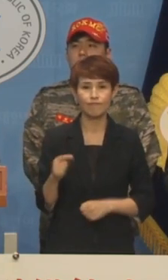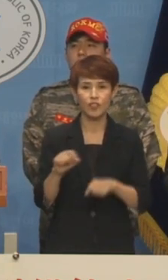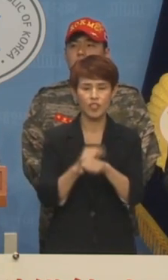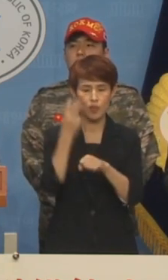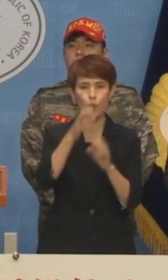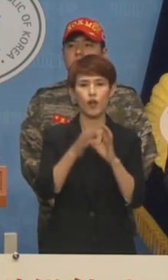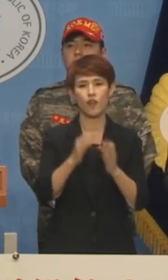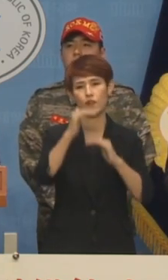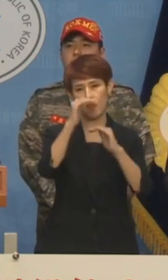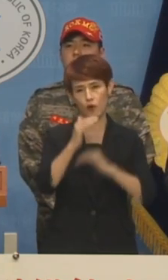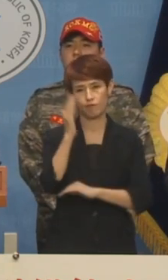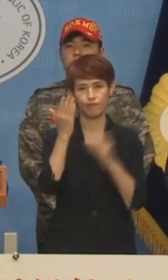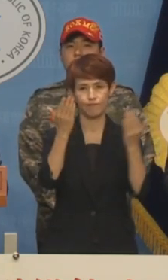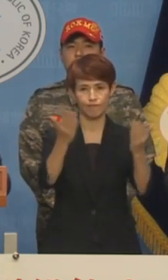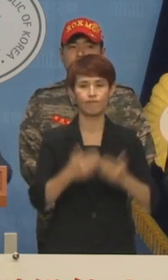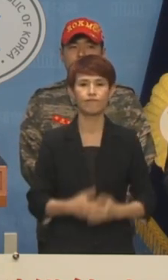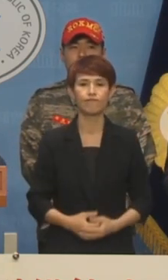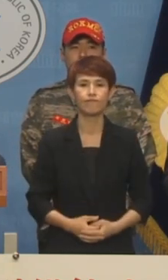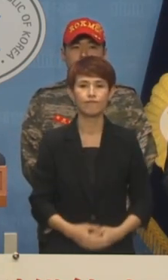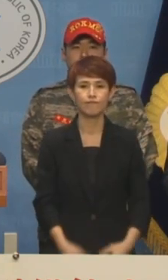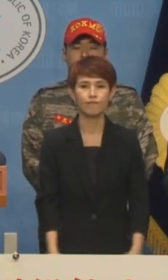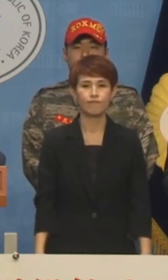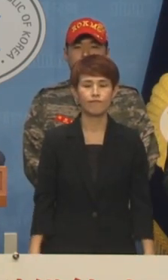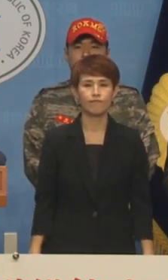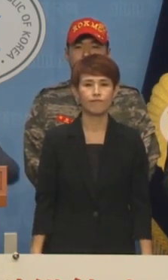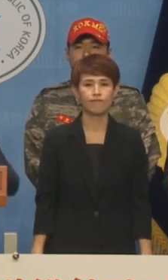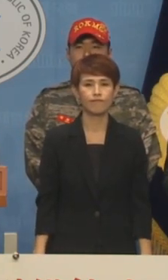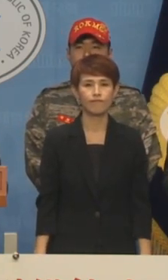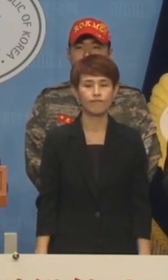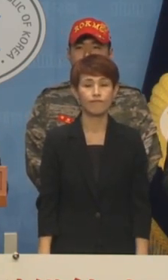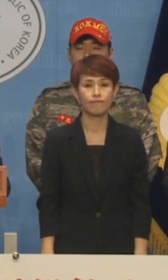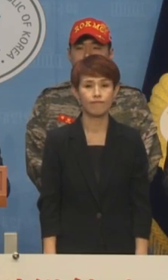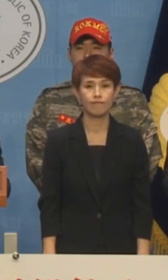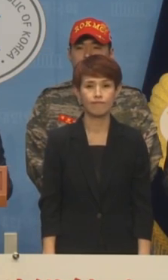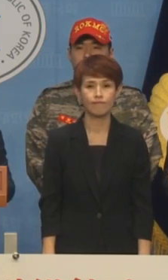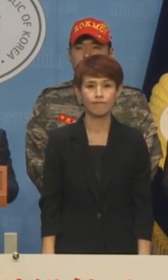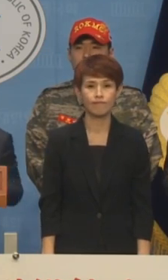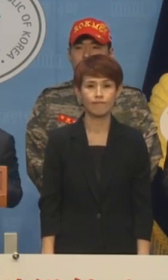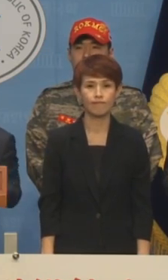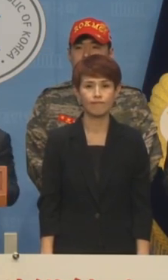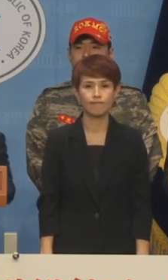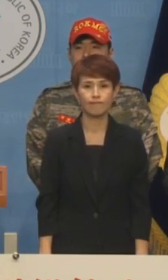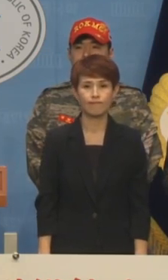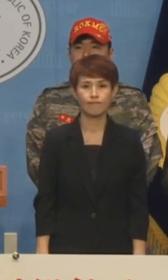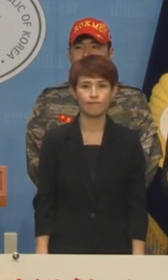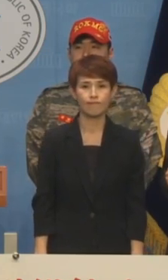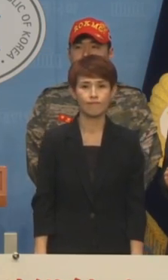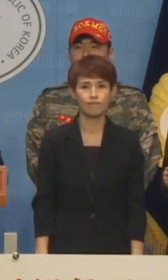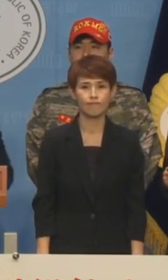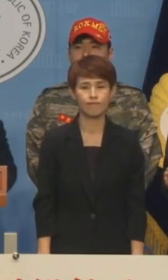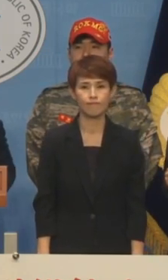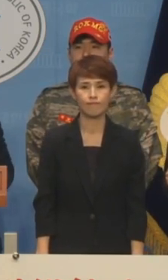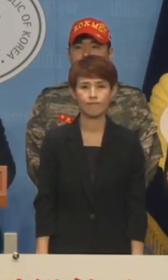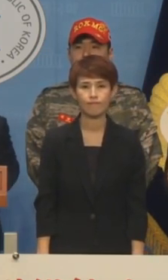관련 발언하시고 기자 질문 있으면 받고 마치도록 하겠습니다.